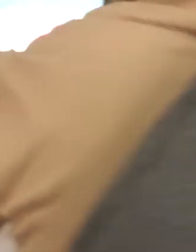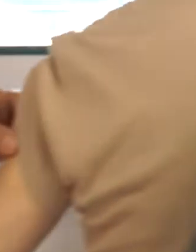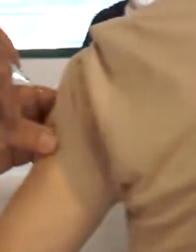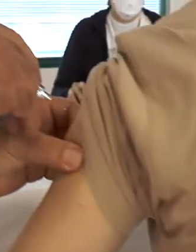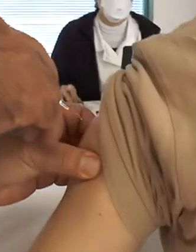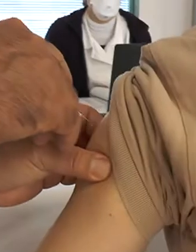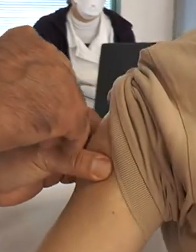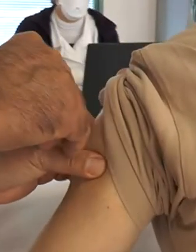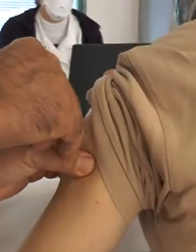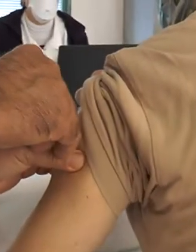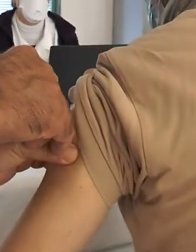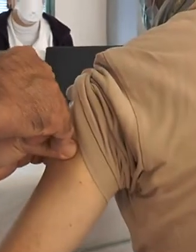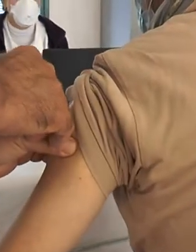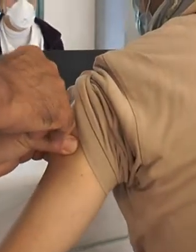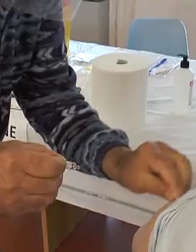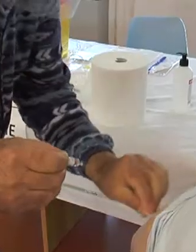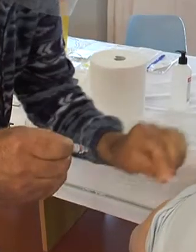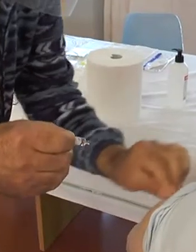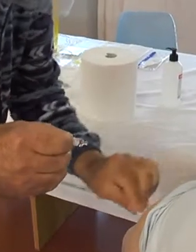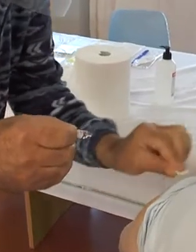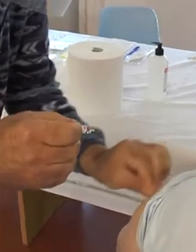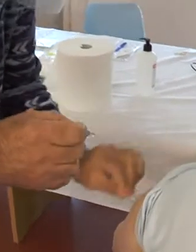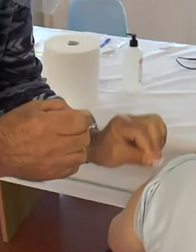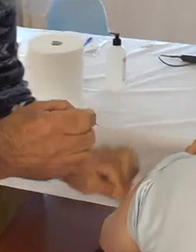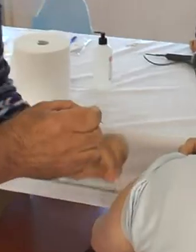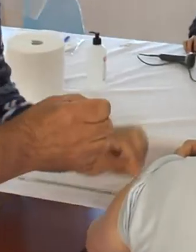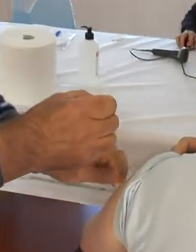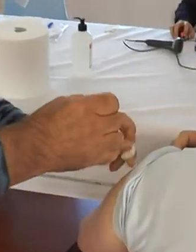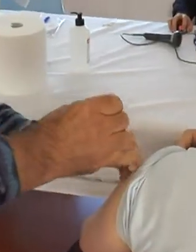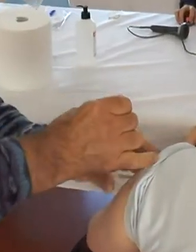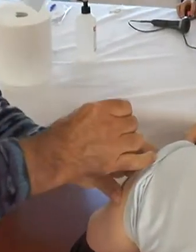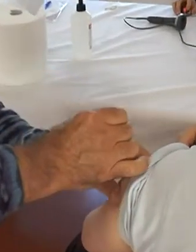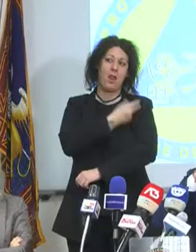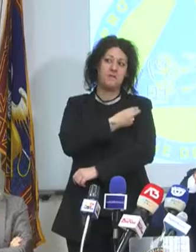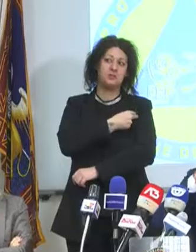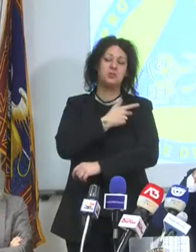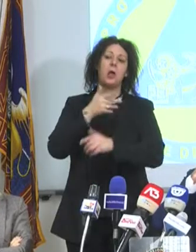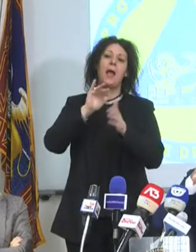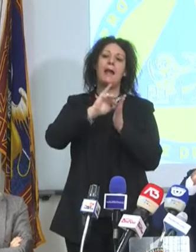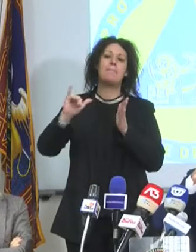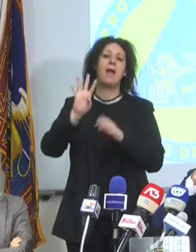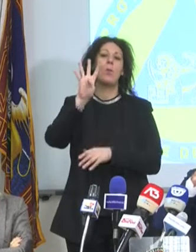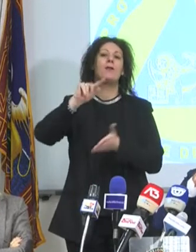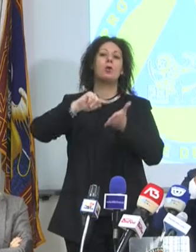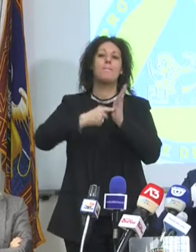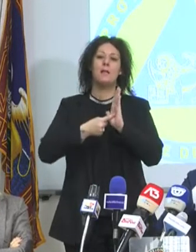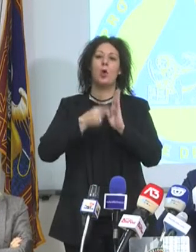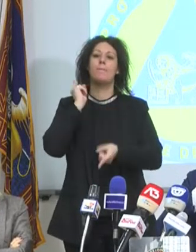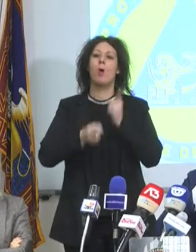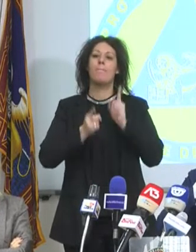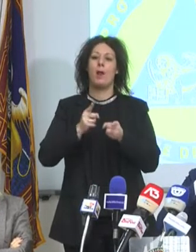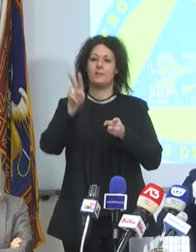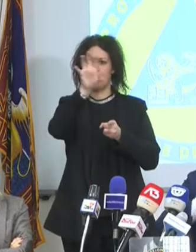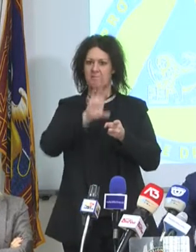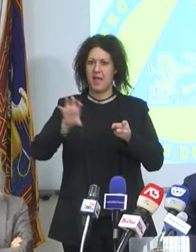libero che dovrebbe permetterci spiega zaia di fare più vaccinazioni di massa in quattro mesi dovremo comunque riuscire a farlo se